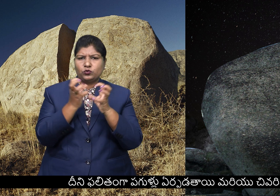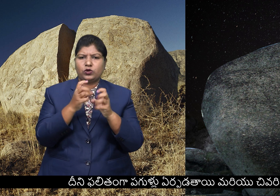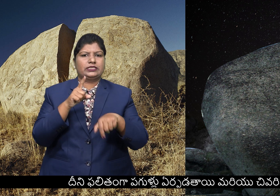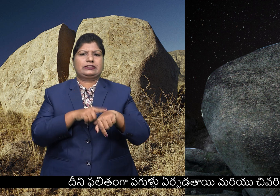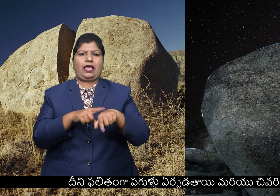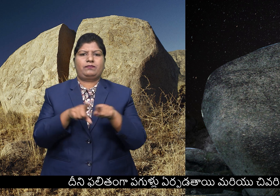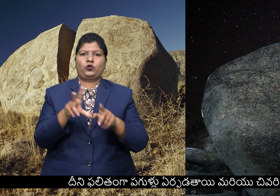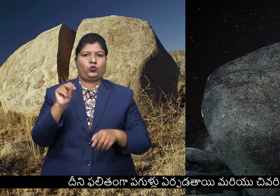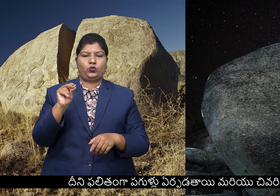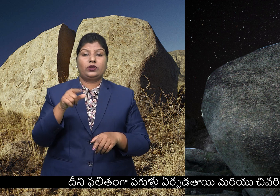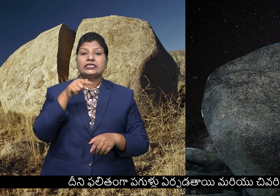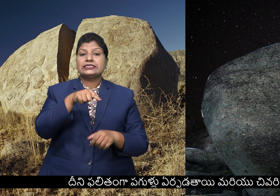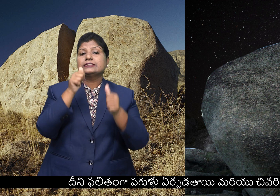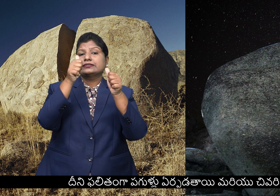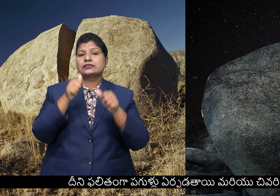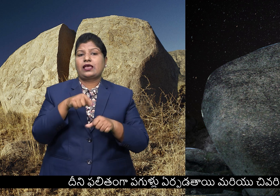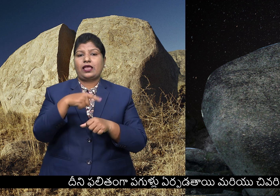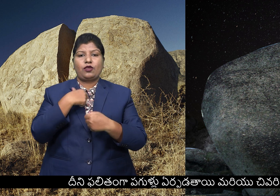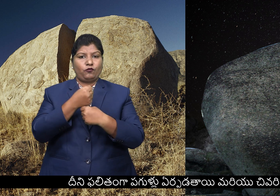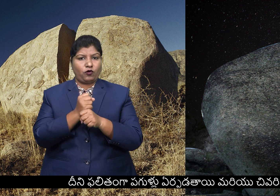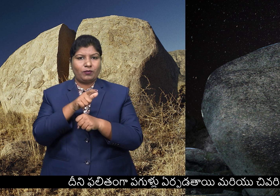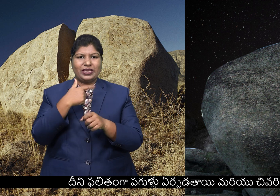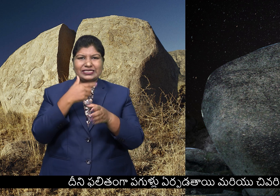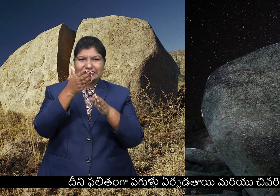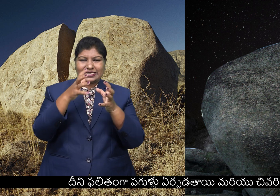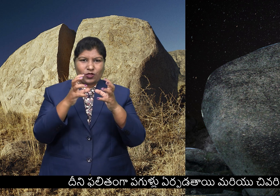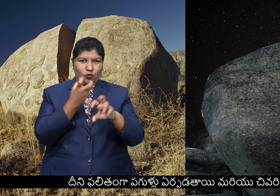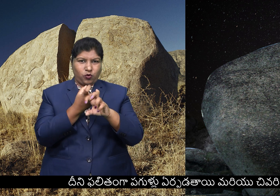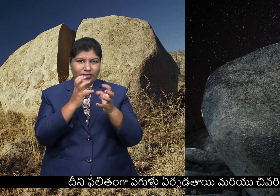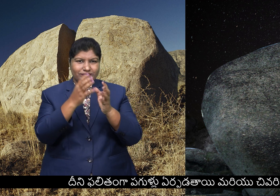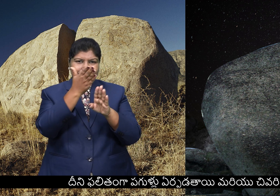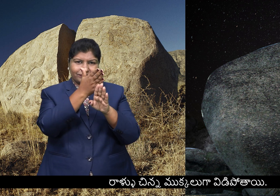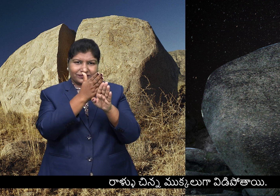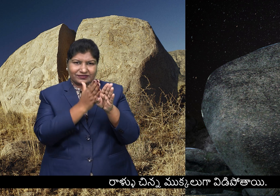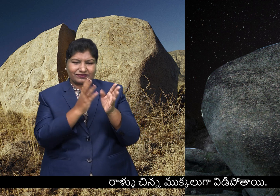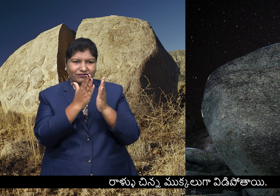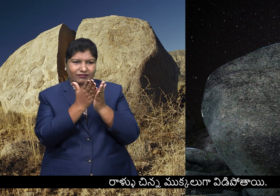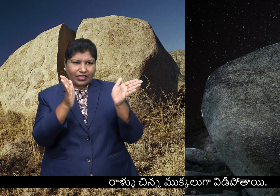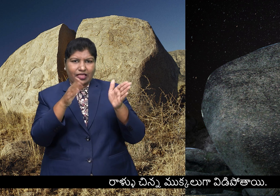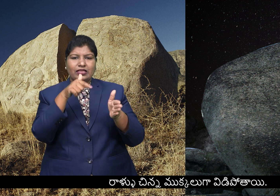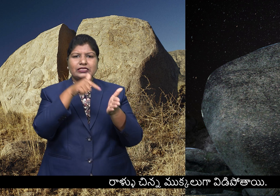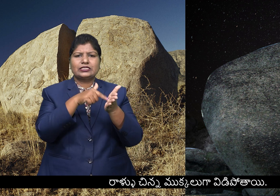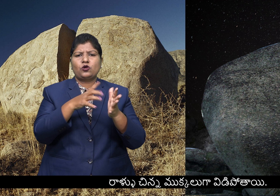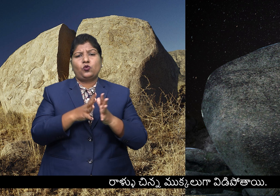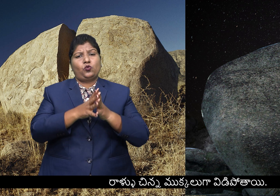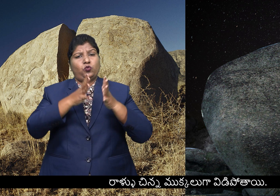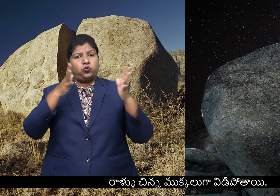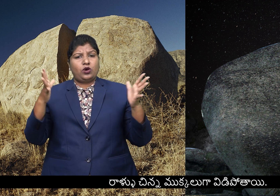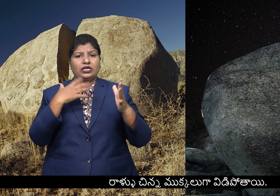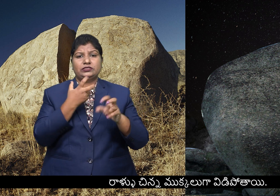దీని ఫలితంగా పగుళ్ళు ఏర్పడతాయి మరియు చివరికి భారీ రాళ్ళు చిన్న ముక్కలుగా విడిపోతాయి.